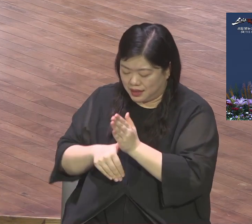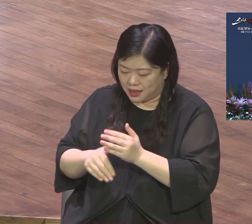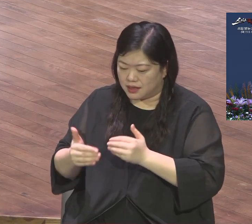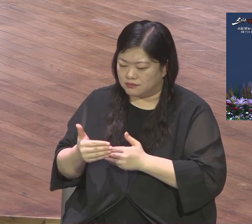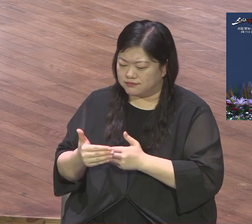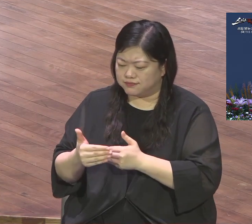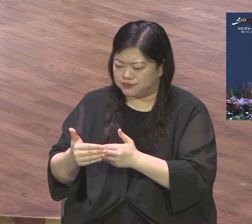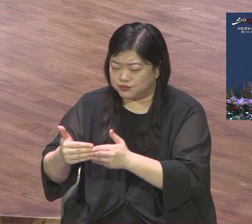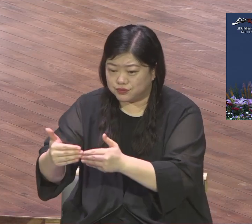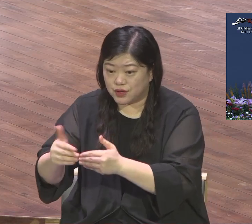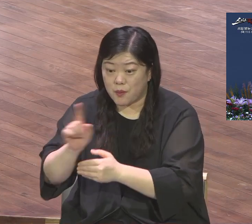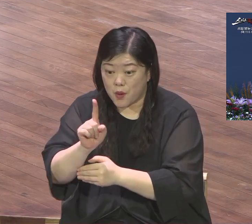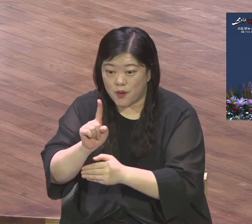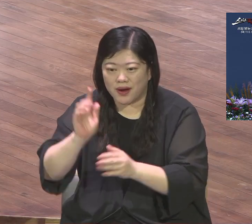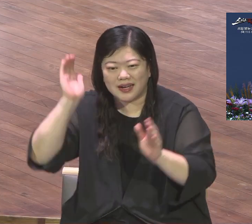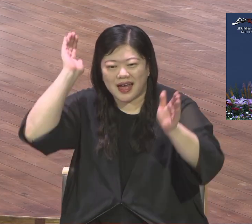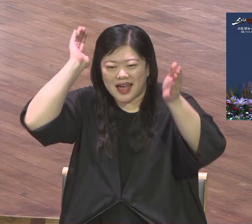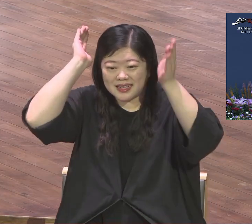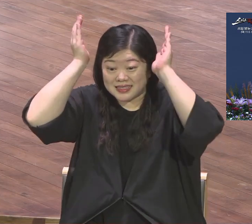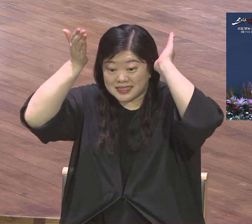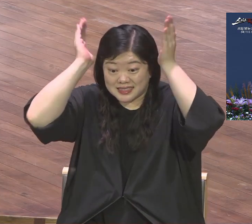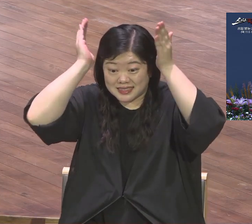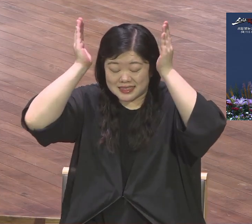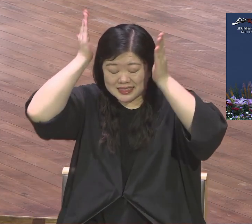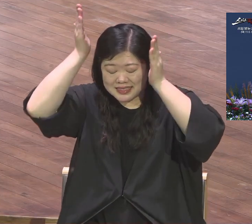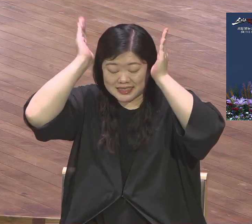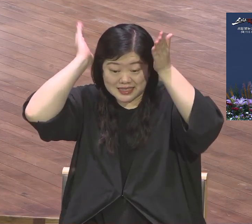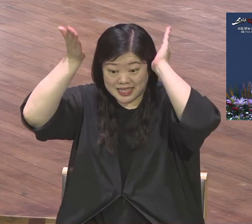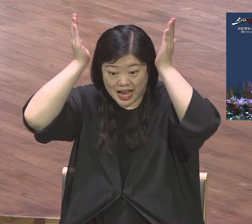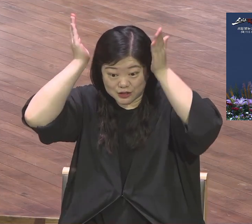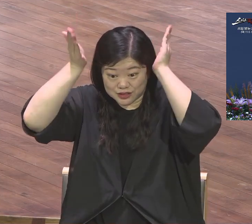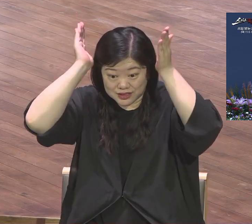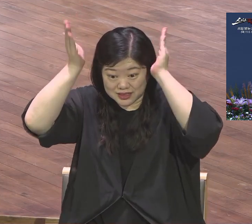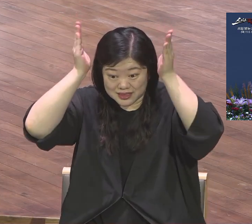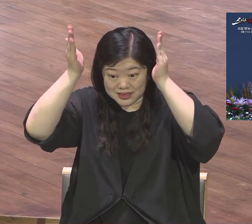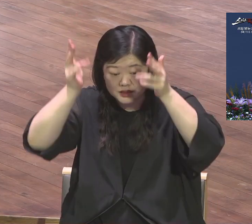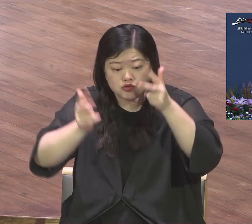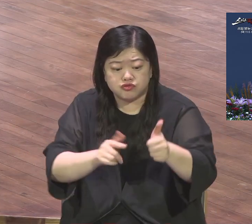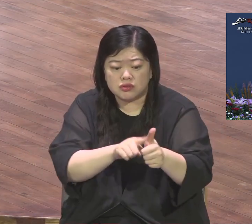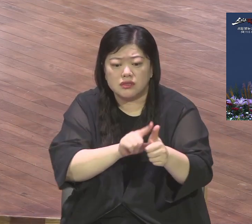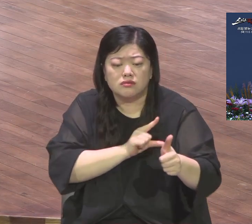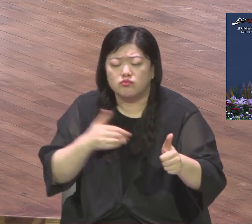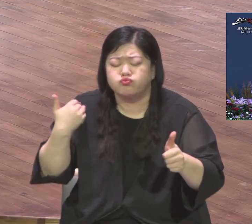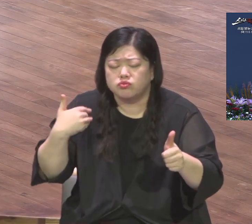무명의 나귀 새끼 주인입니다. 이름이 없습니다.